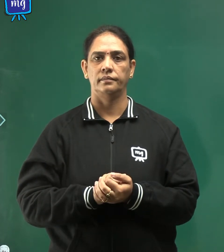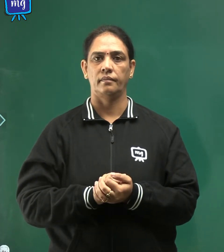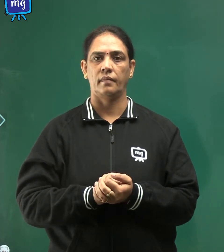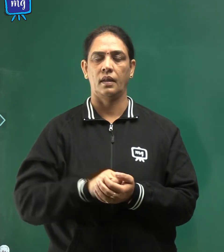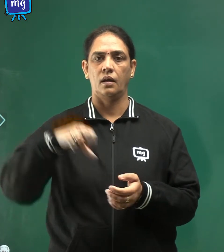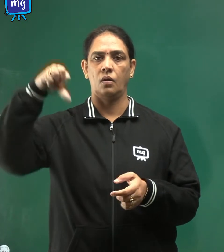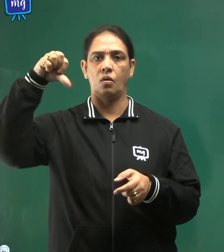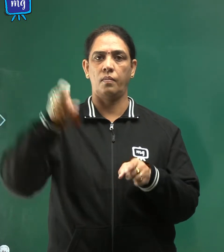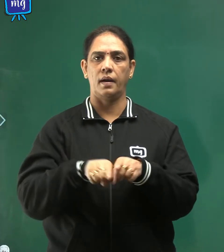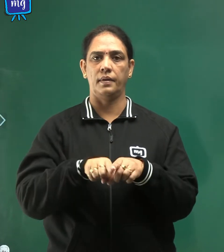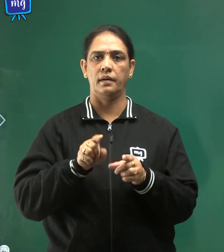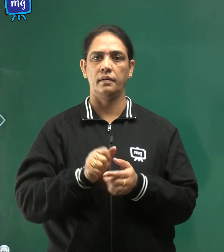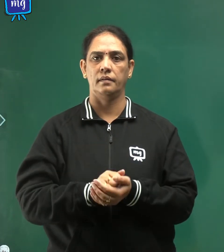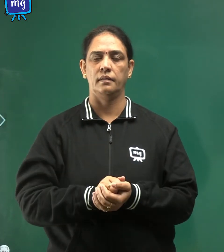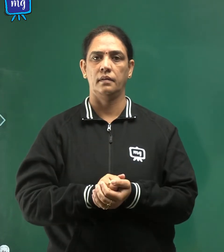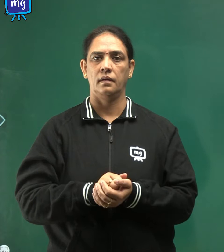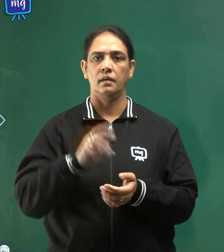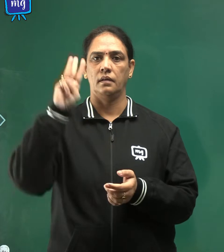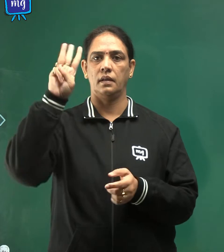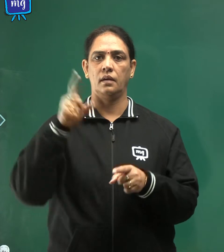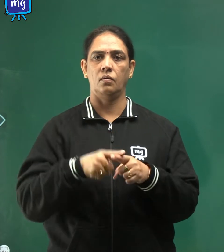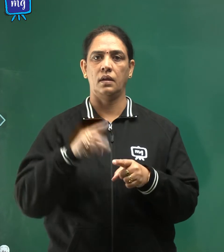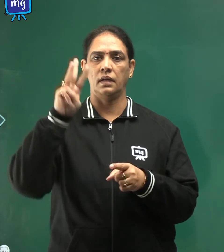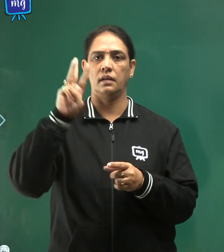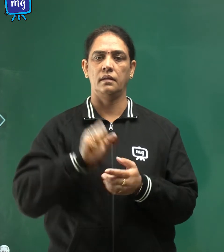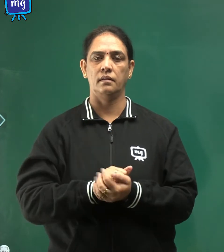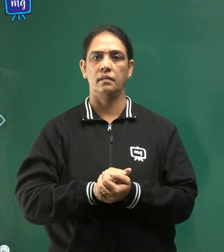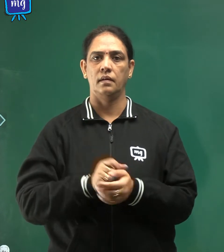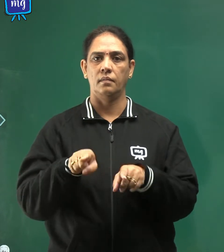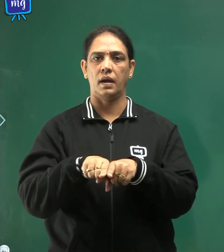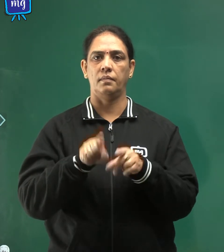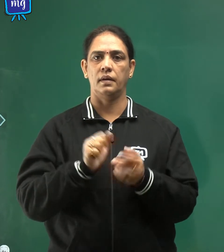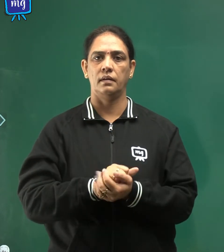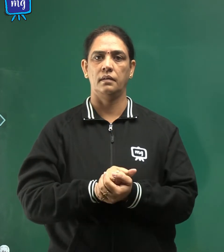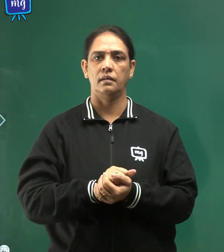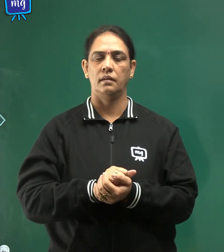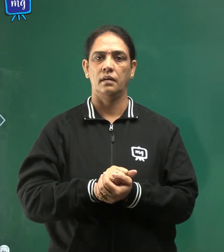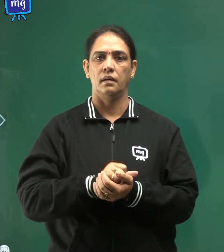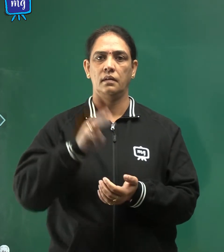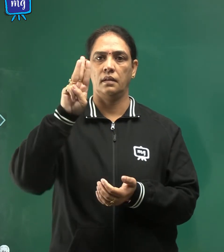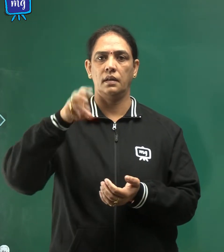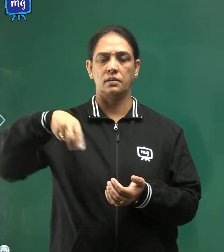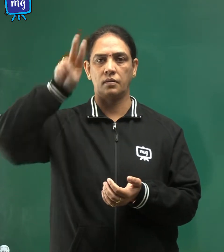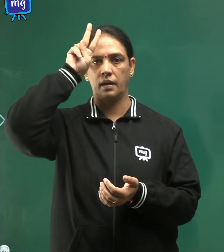9 बराबर 3 गुणा 3 बराबर 3 स्क्वायर।